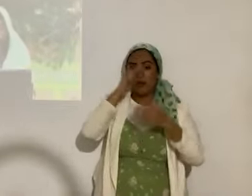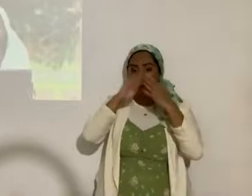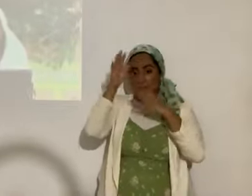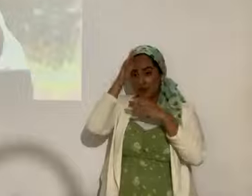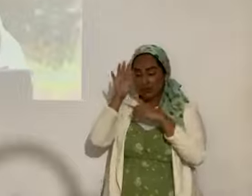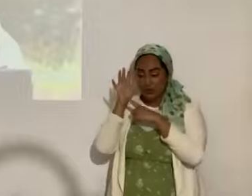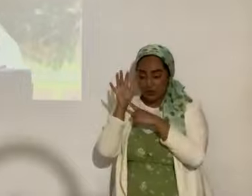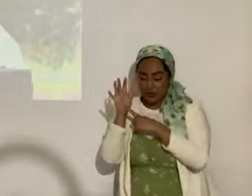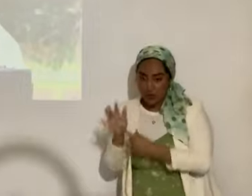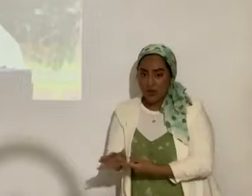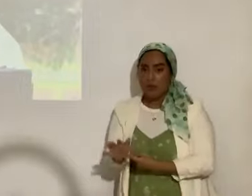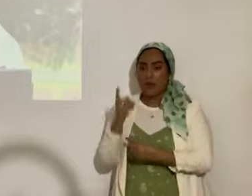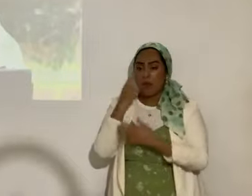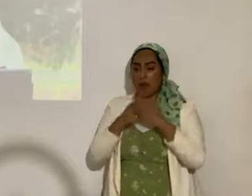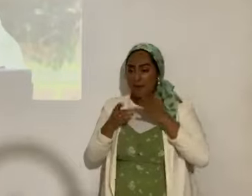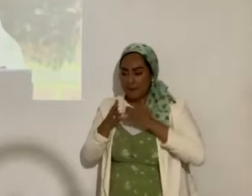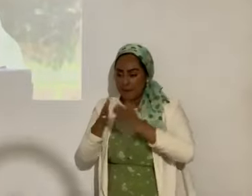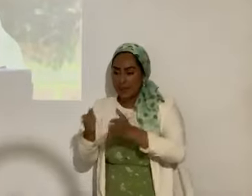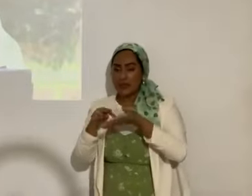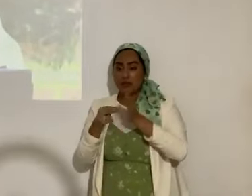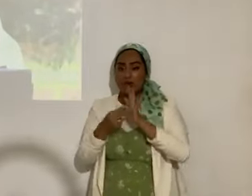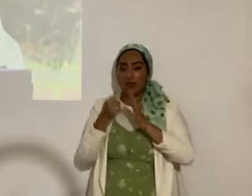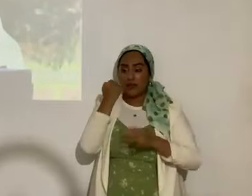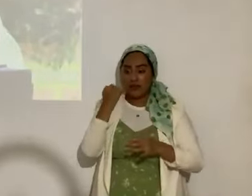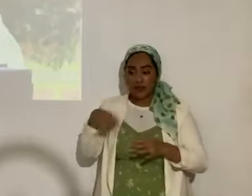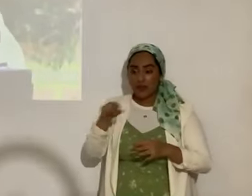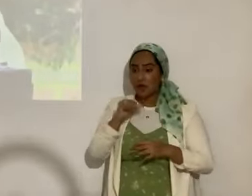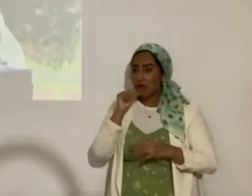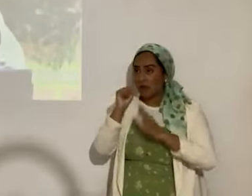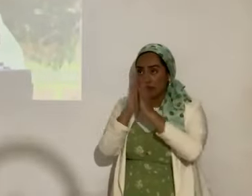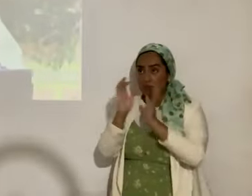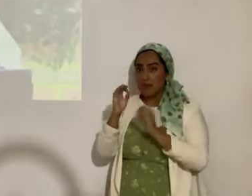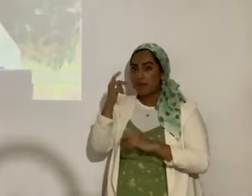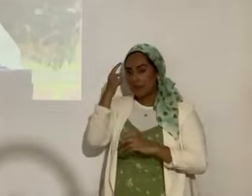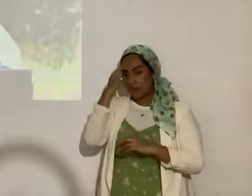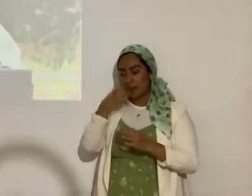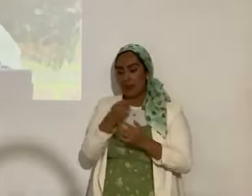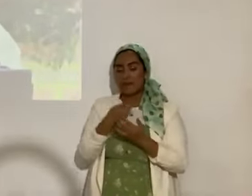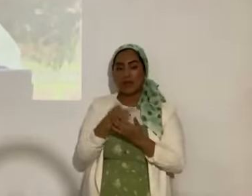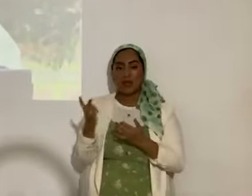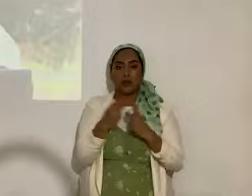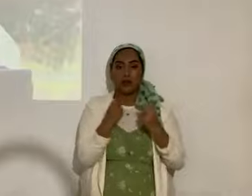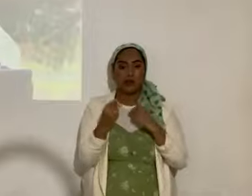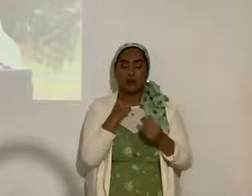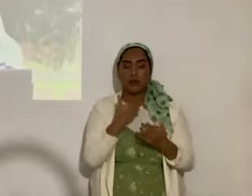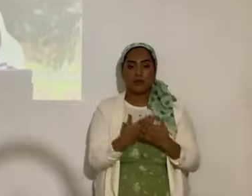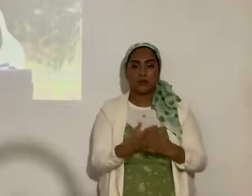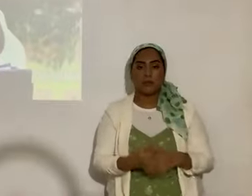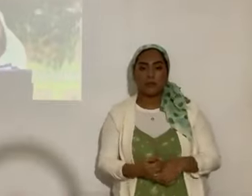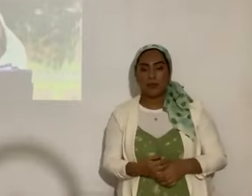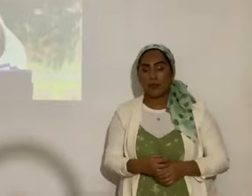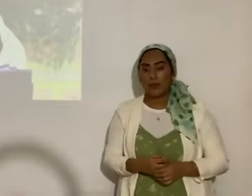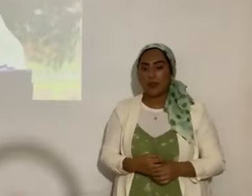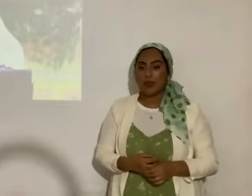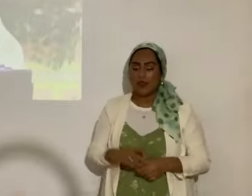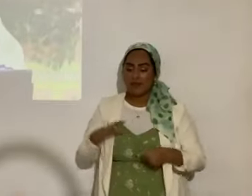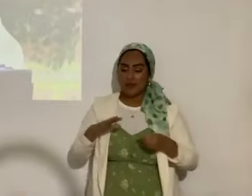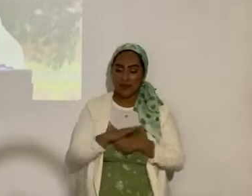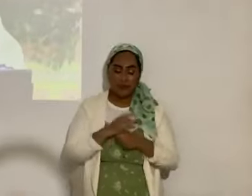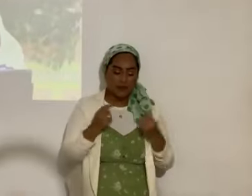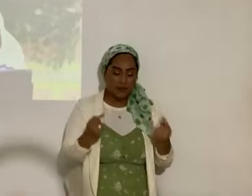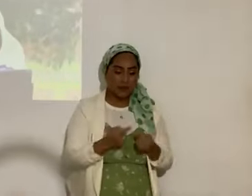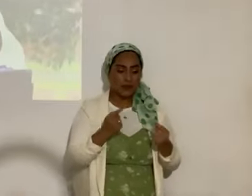Eterno les muestre la guía que es la torá si no lo piden el letrero los entrega una mente reprobada para hacer cosas que no convienen estando lleno